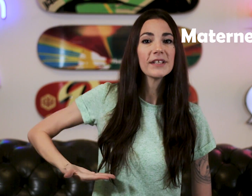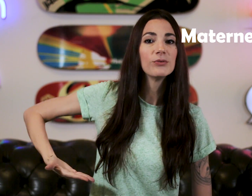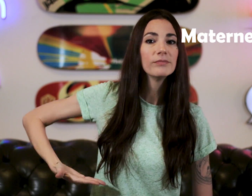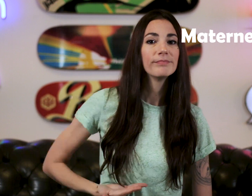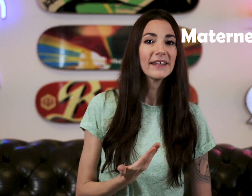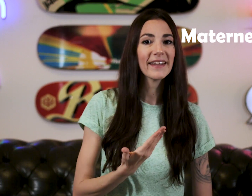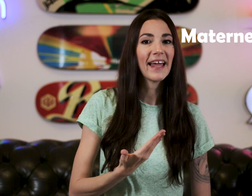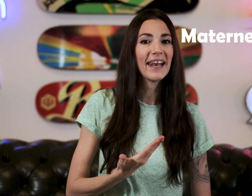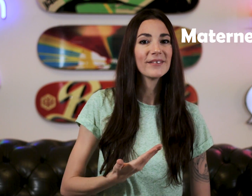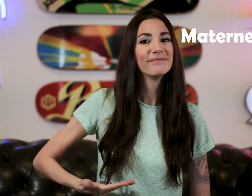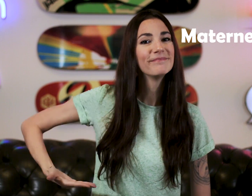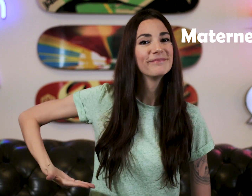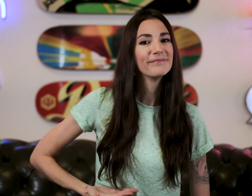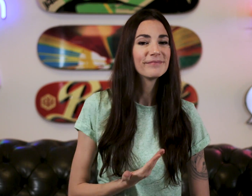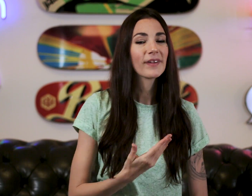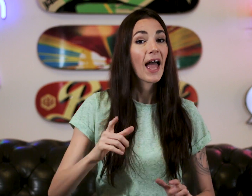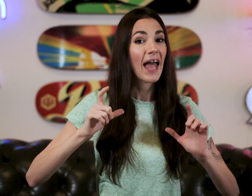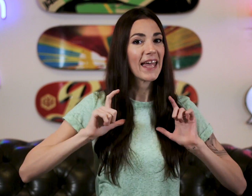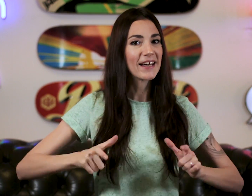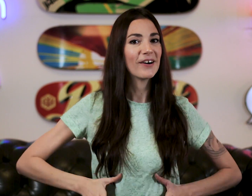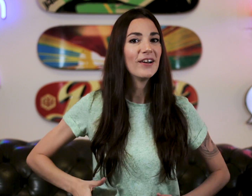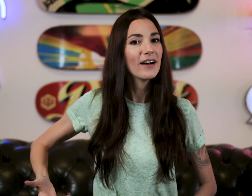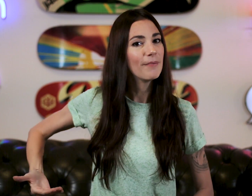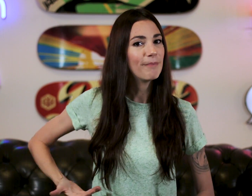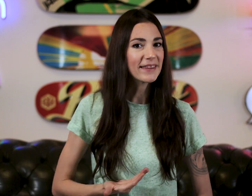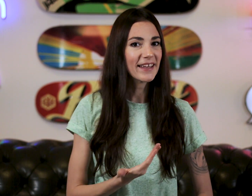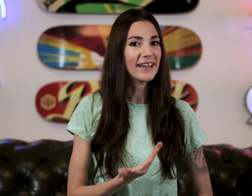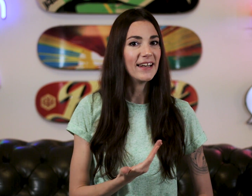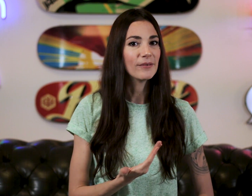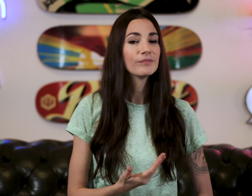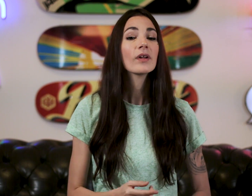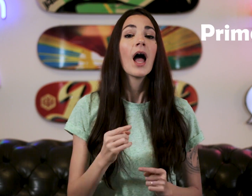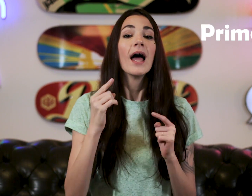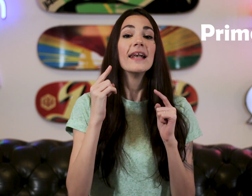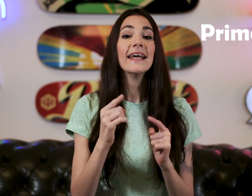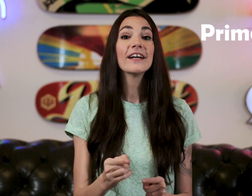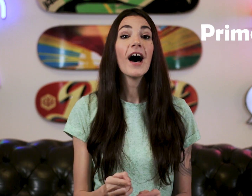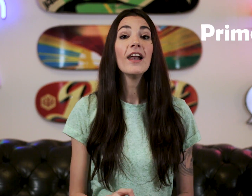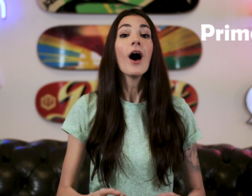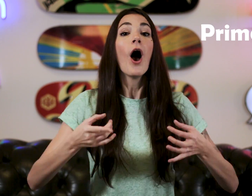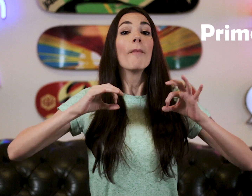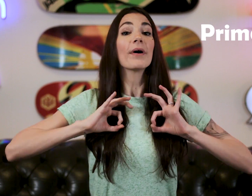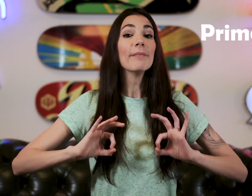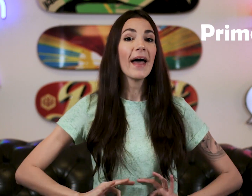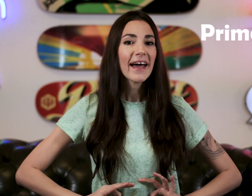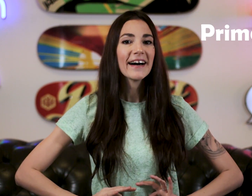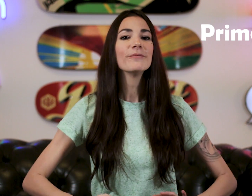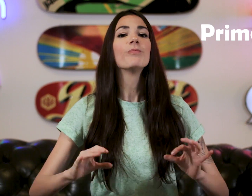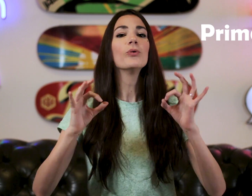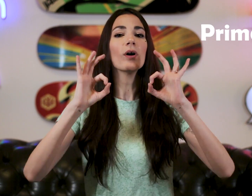coup. Maternelle. École maternelle. L'école primaire. Pour